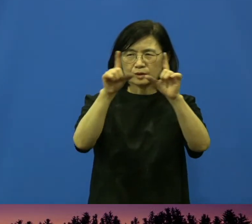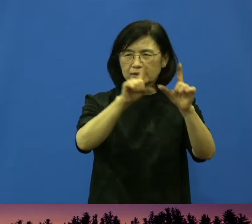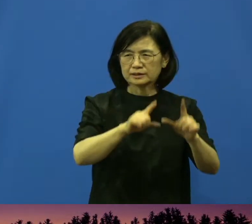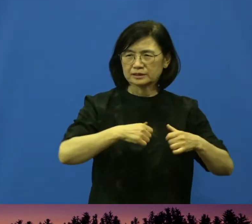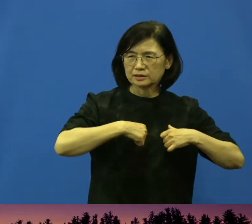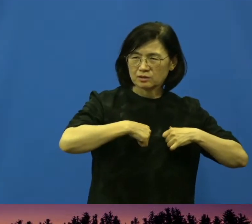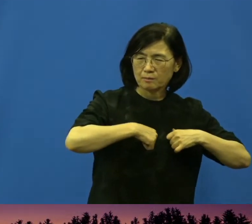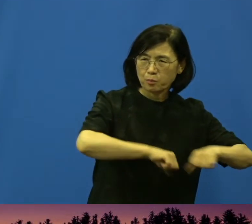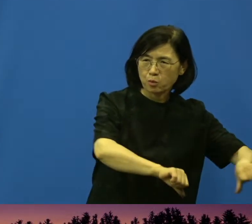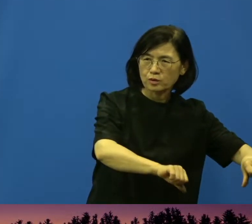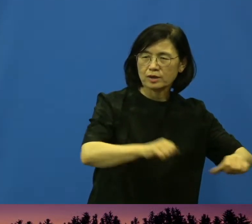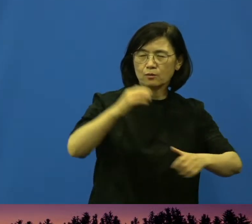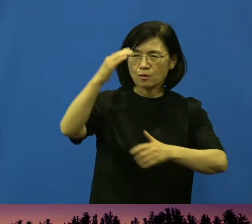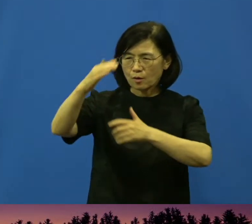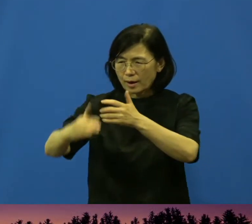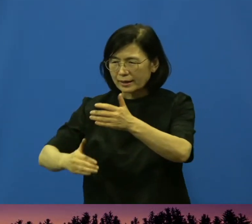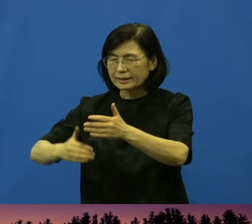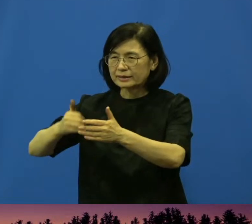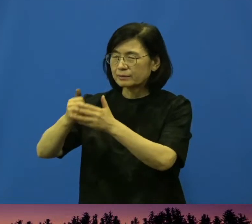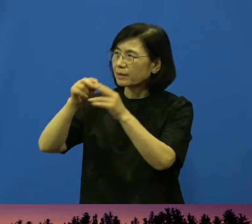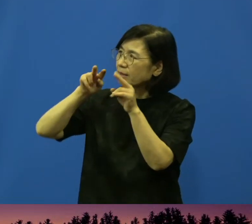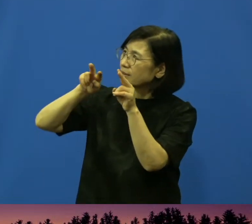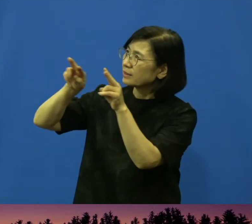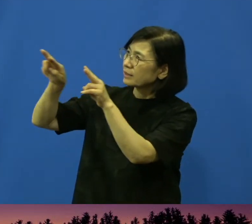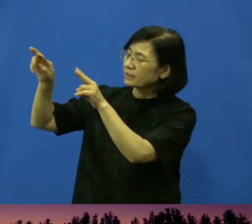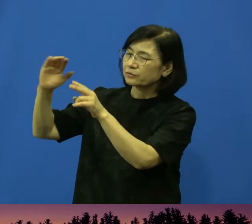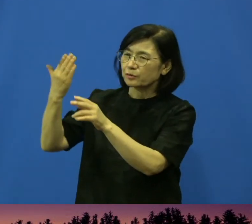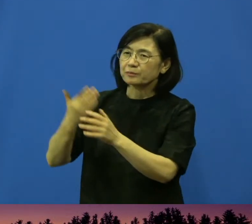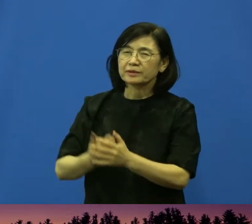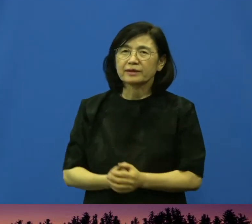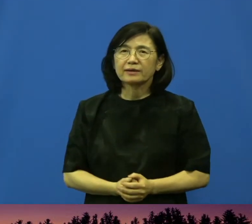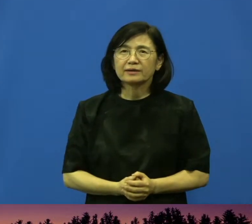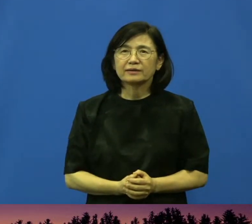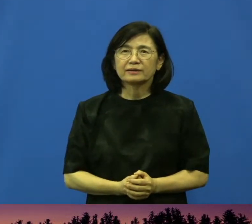힘을 완전히 뺀 사건, 그게 야복나루 사건.